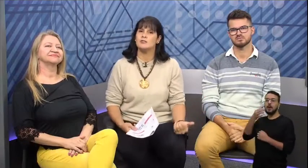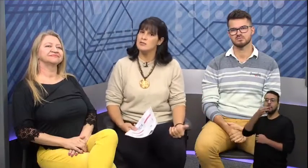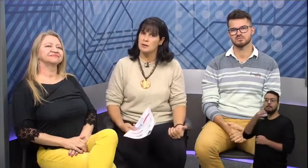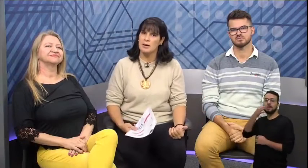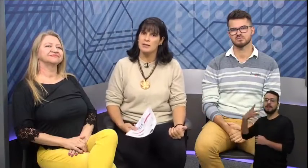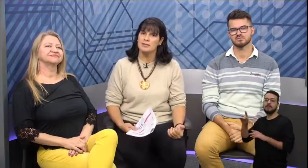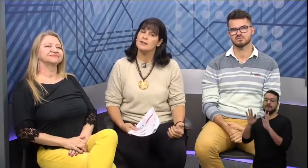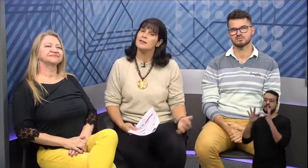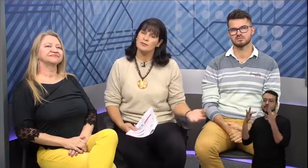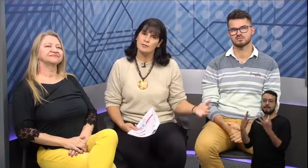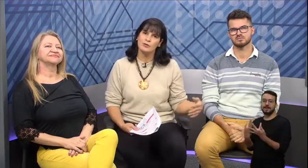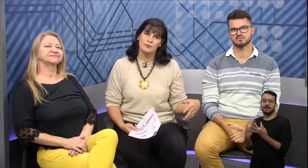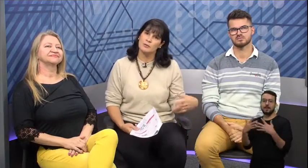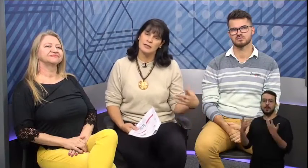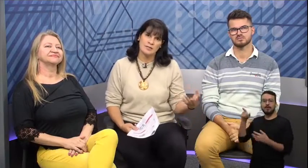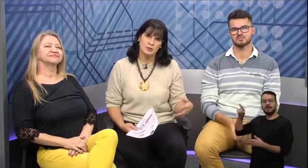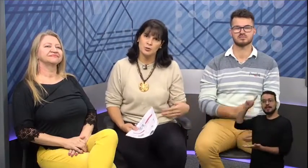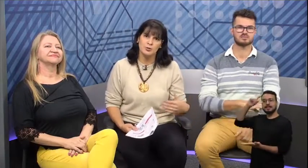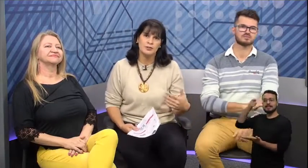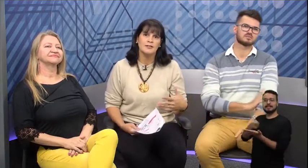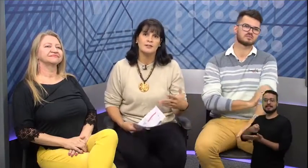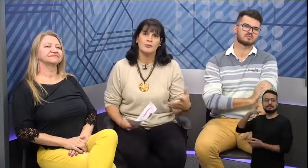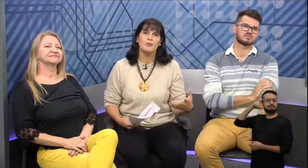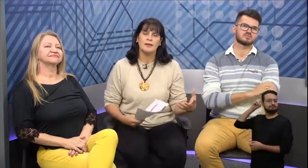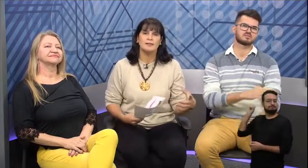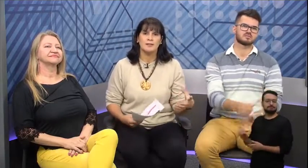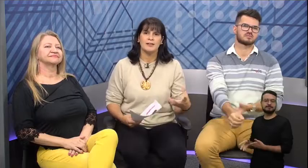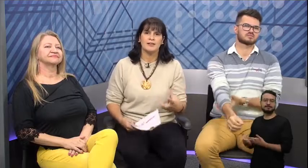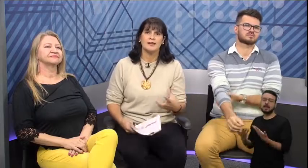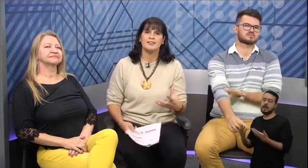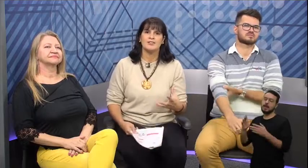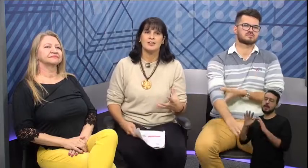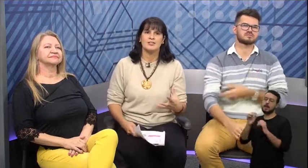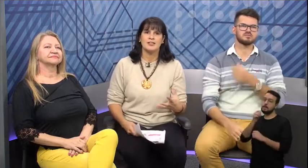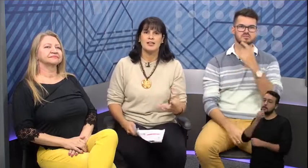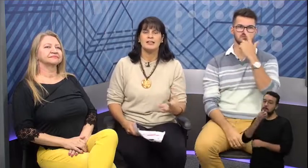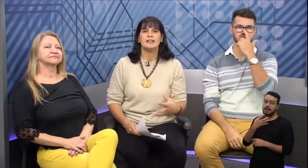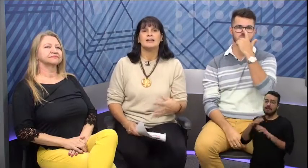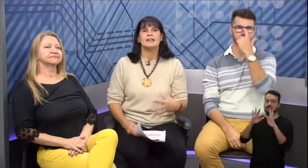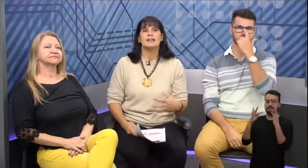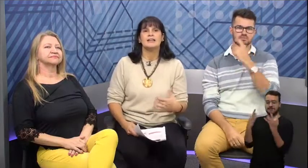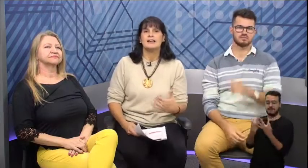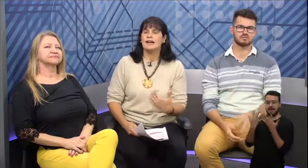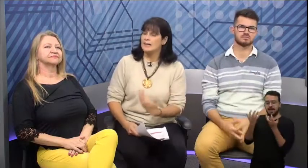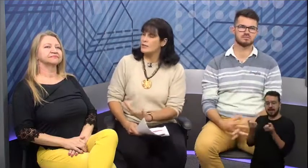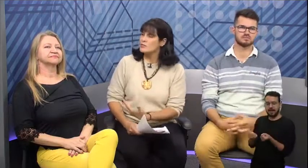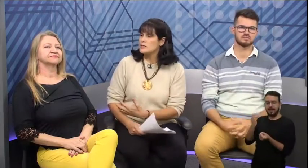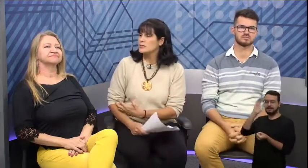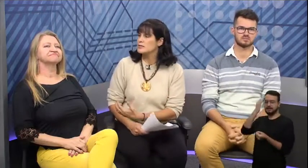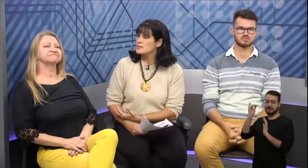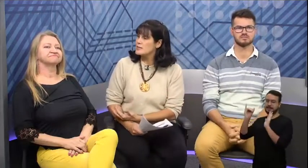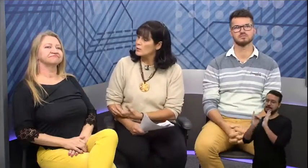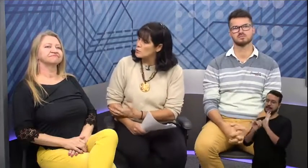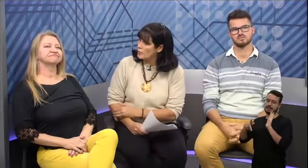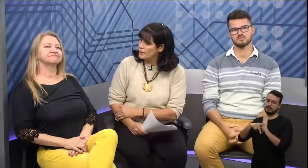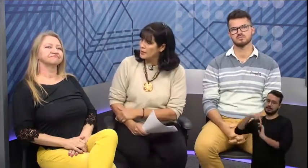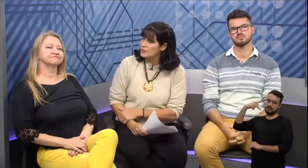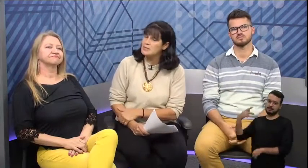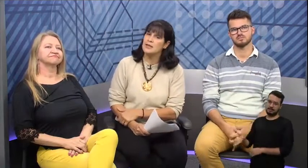usar mais. Você viu que a família aceitou e compreendeu, né, a identidade dele. E a Cleusa, se ela usou o aparelho, se ela